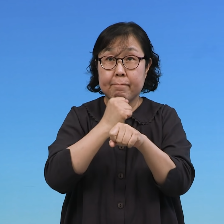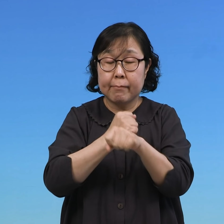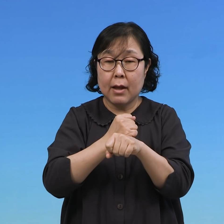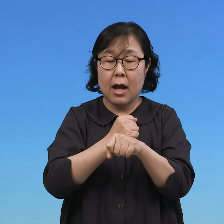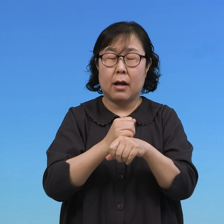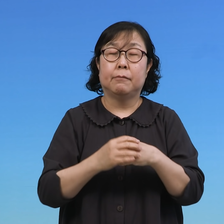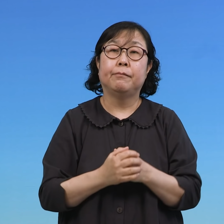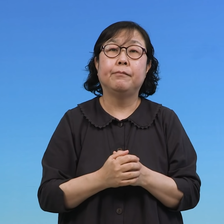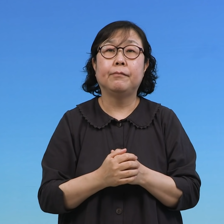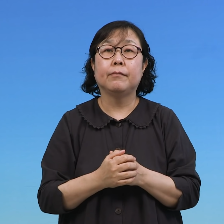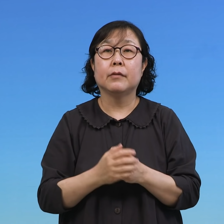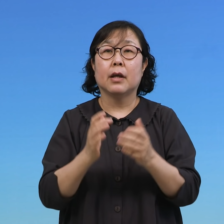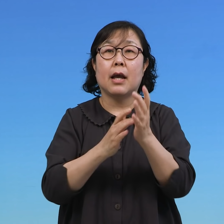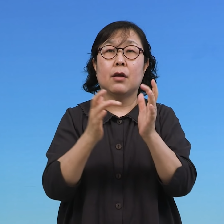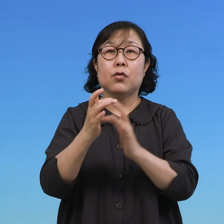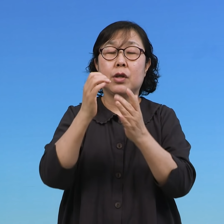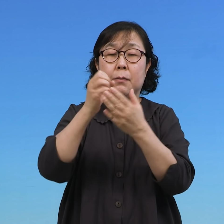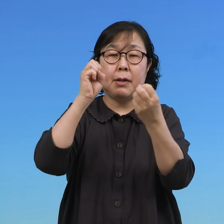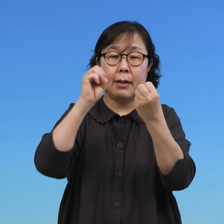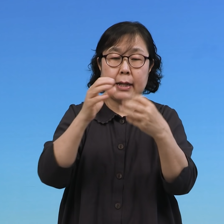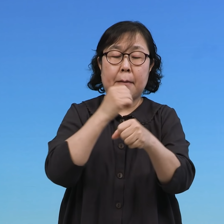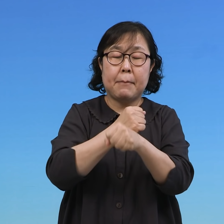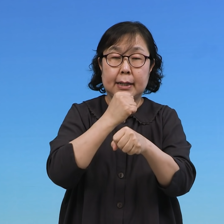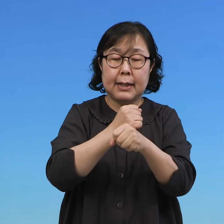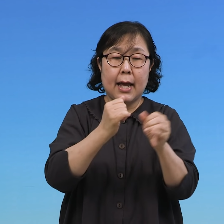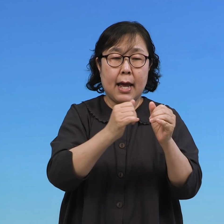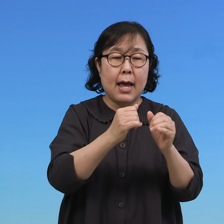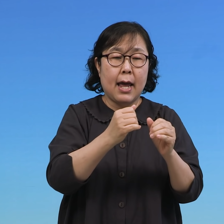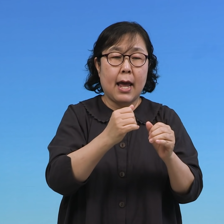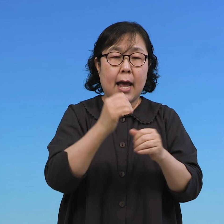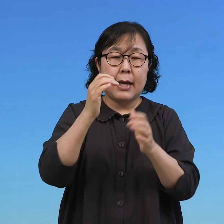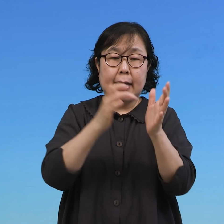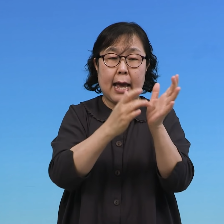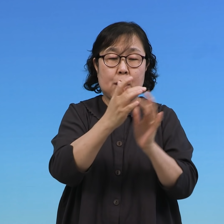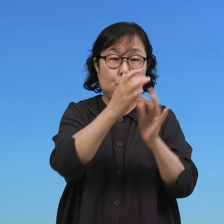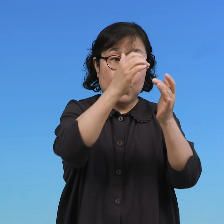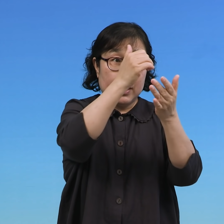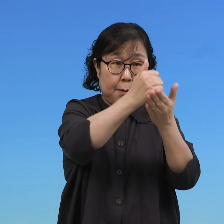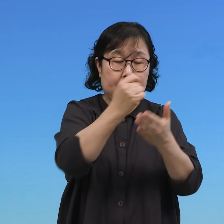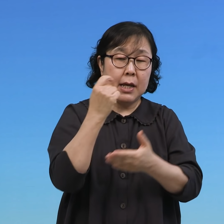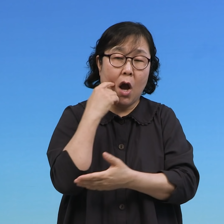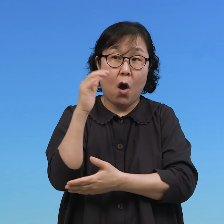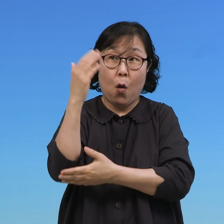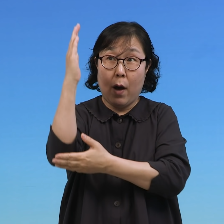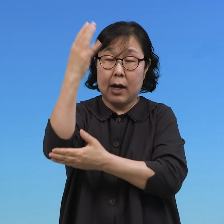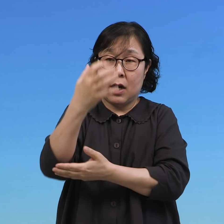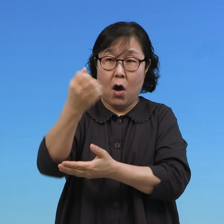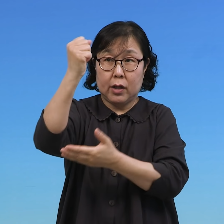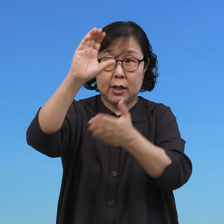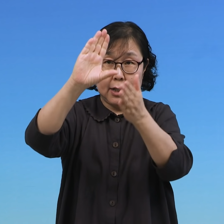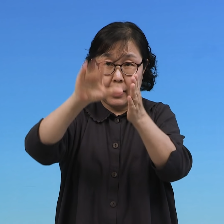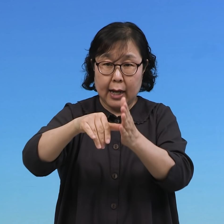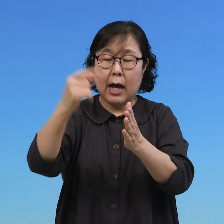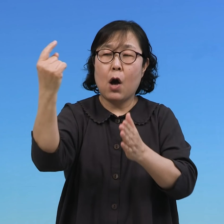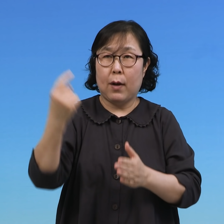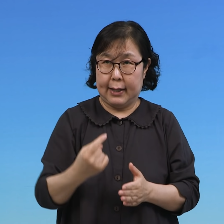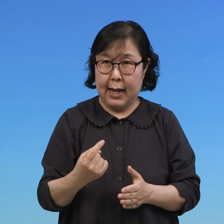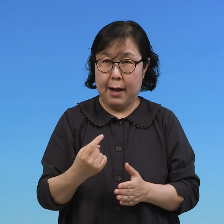하십니다. 요한복음 12장 23절 예수께서 대답하여 이르시되 인자가 영광을 얻을 때가